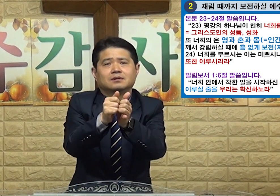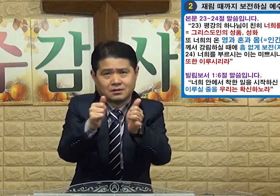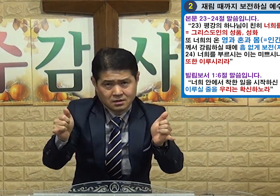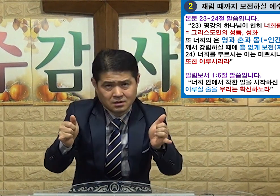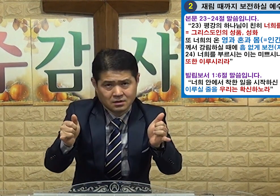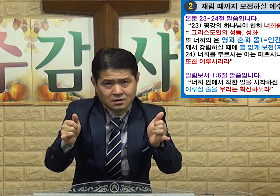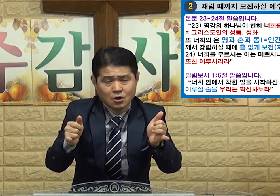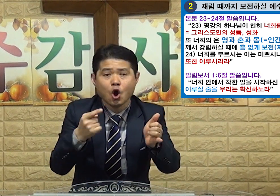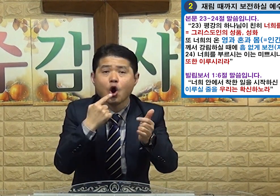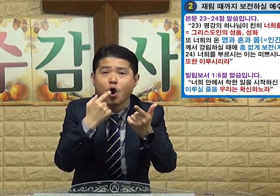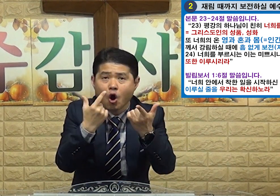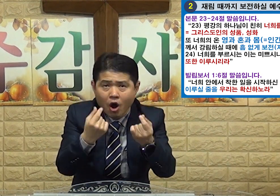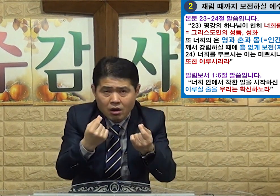시작하신 이가